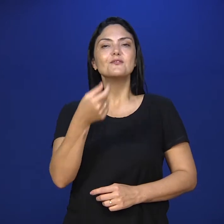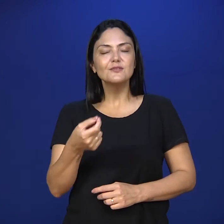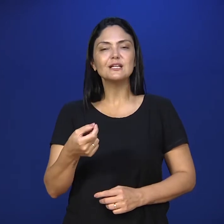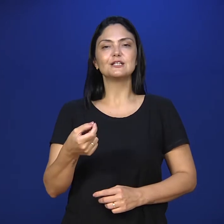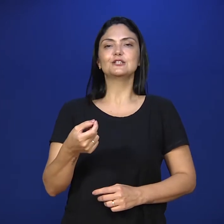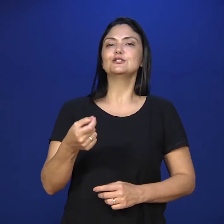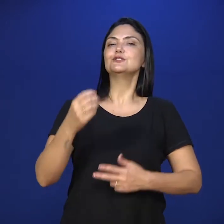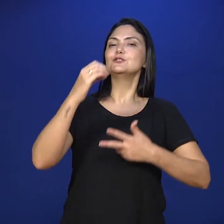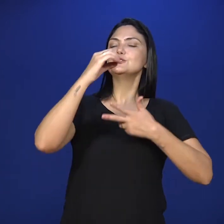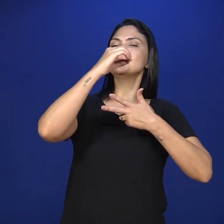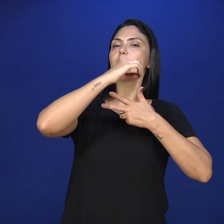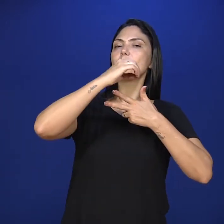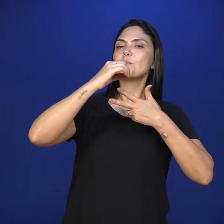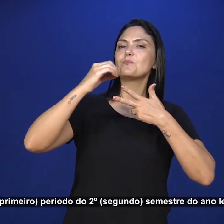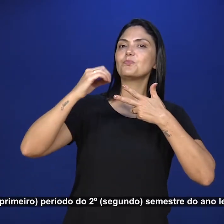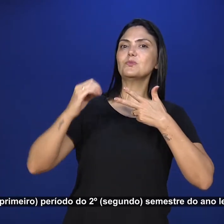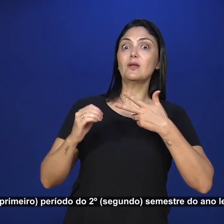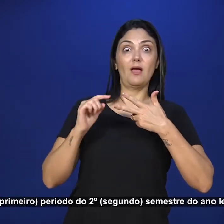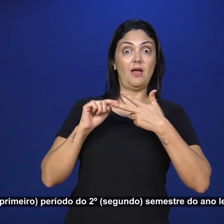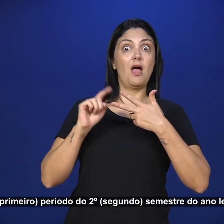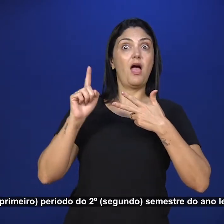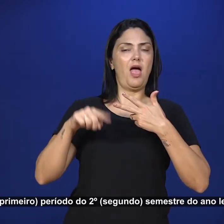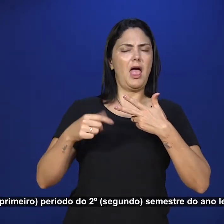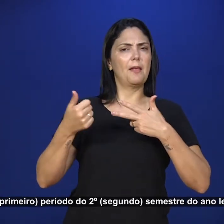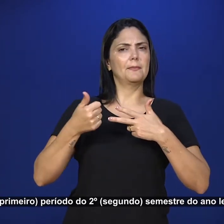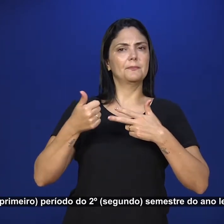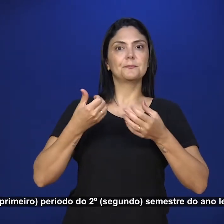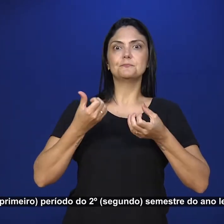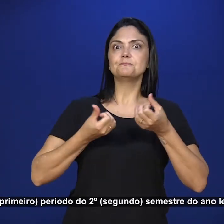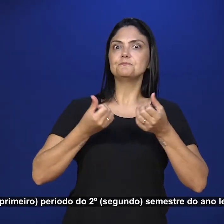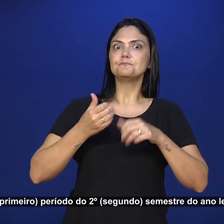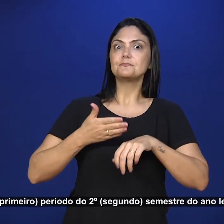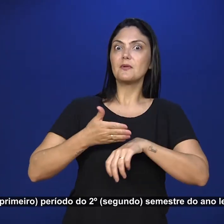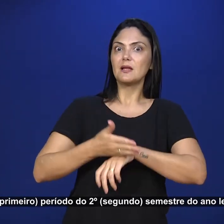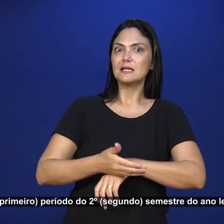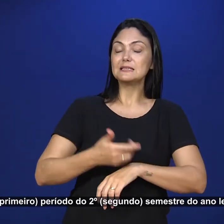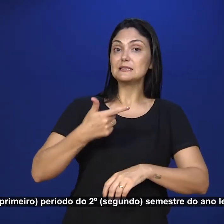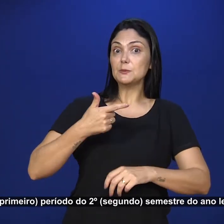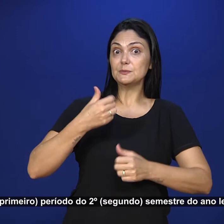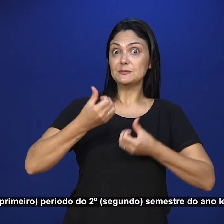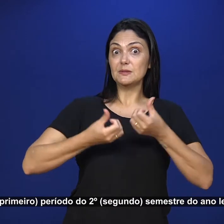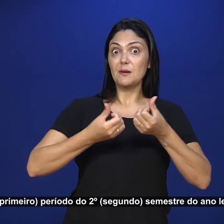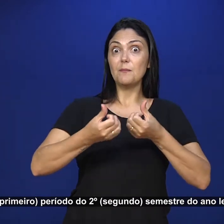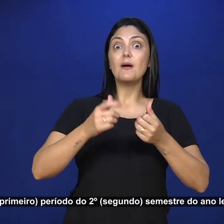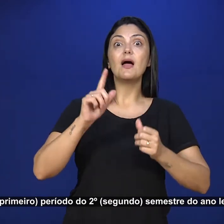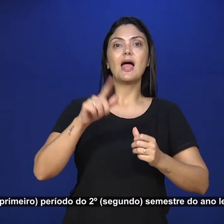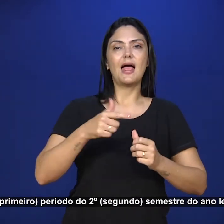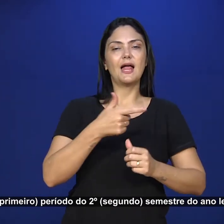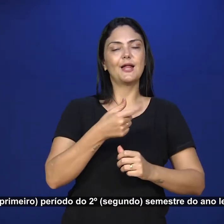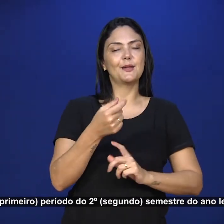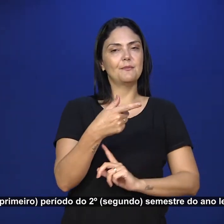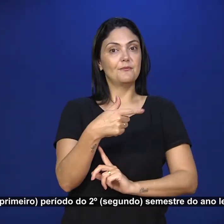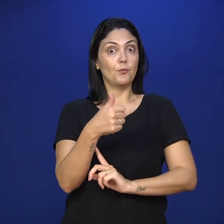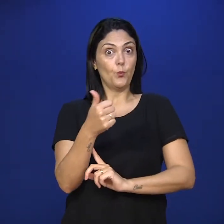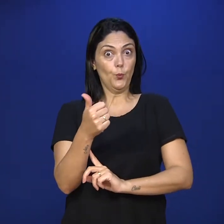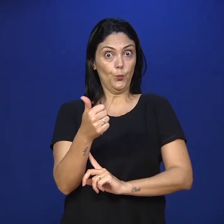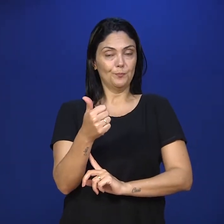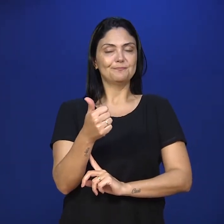2020, para preenchimento das vagas do primeiro período do segundo semestre do ano letivo de